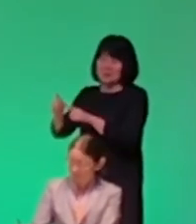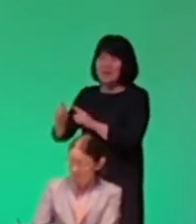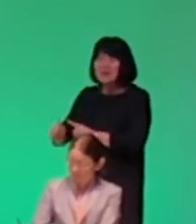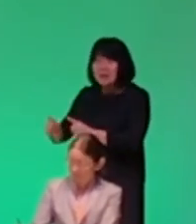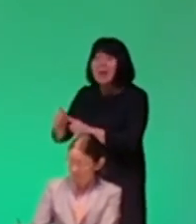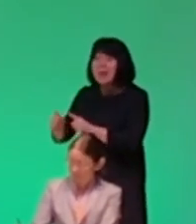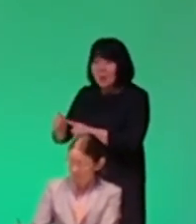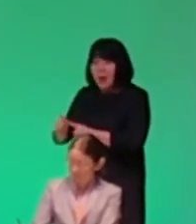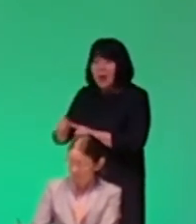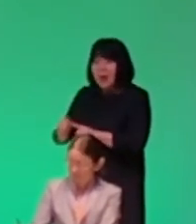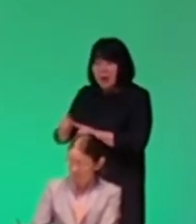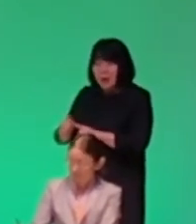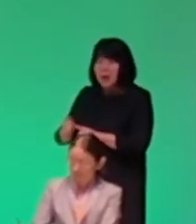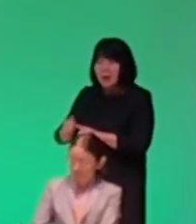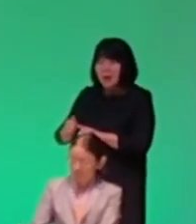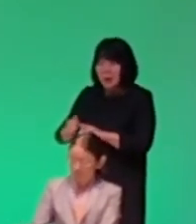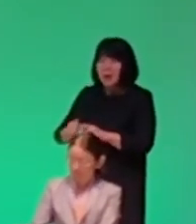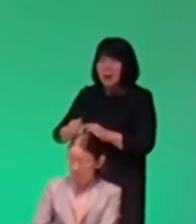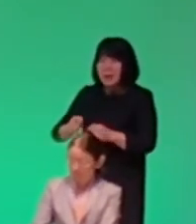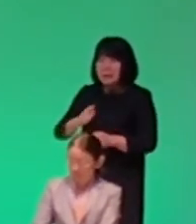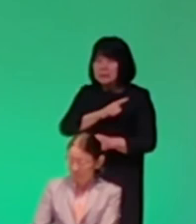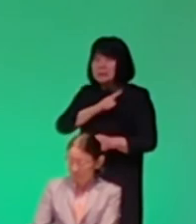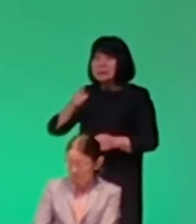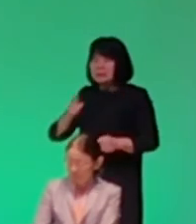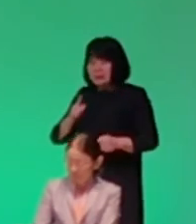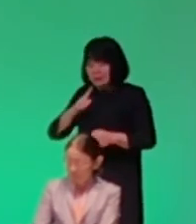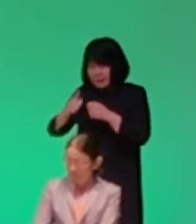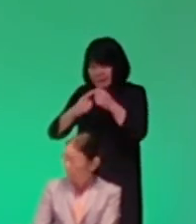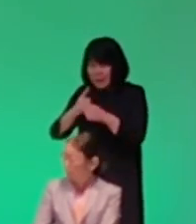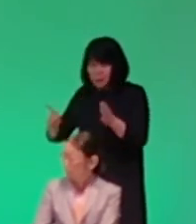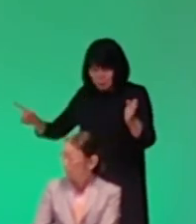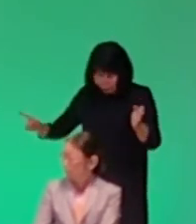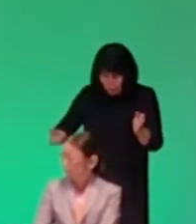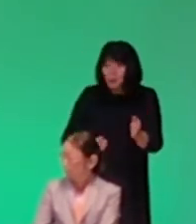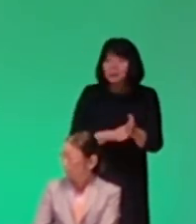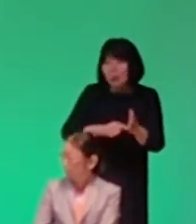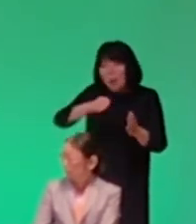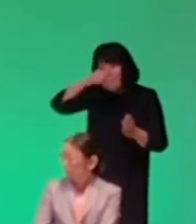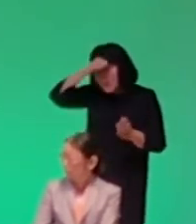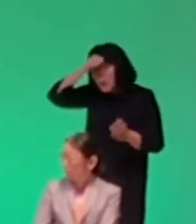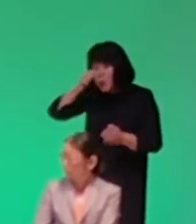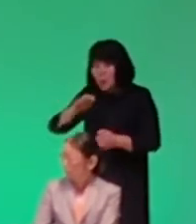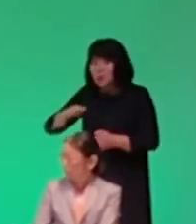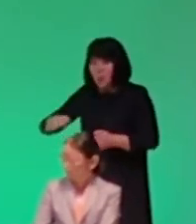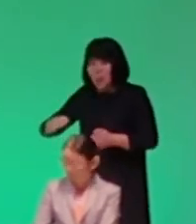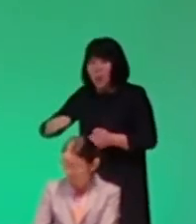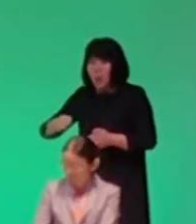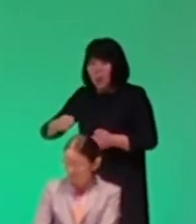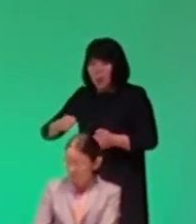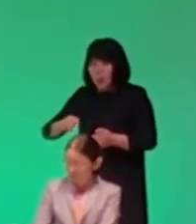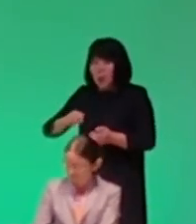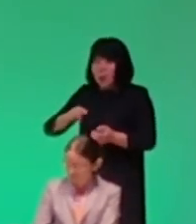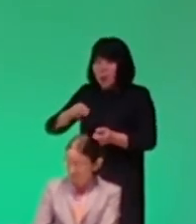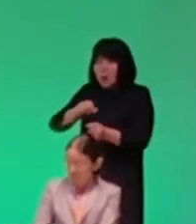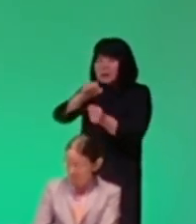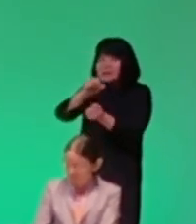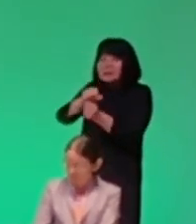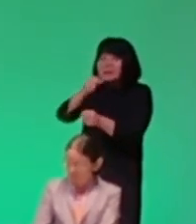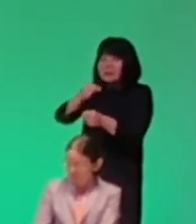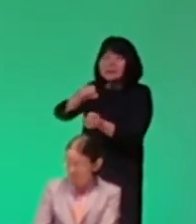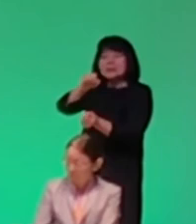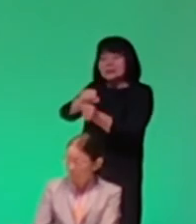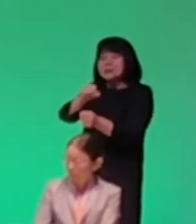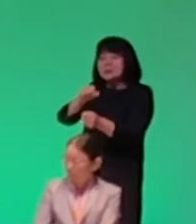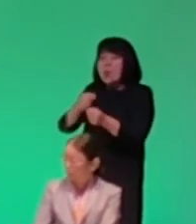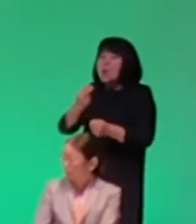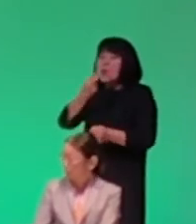は365日病児なんですよ。で常にどこに行くにも人工呼吸器を運ばなきゃいけないということ